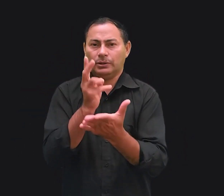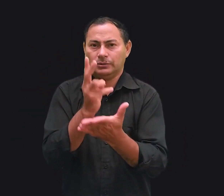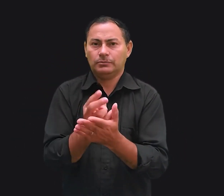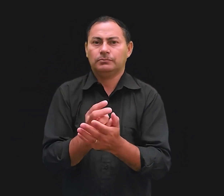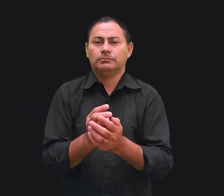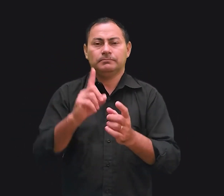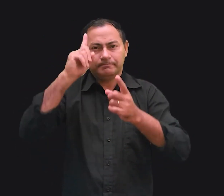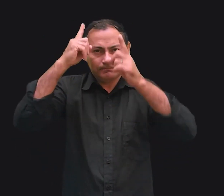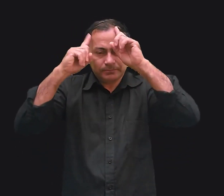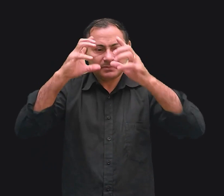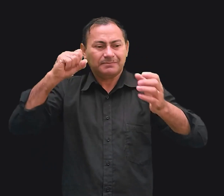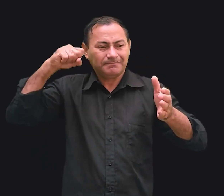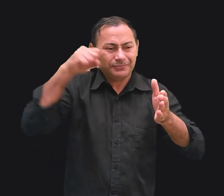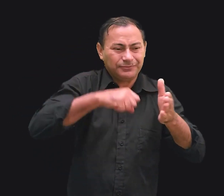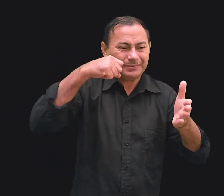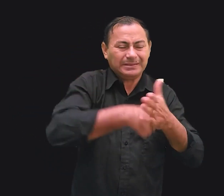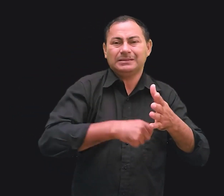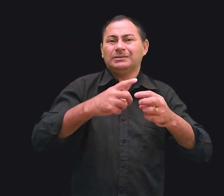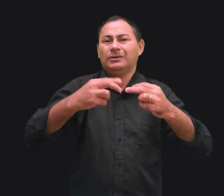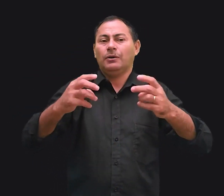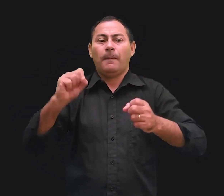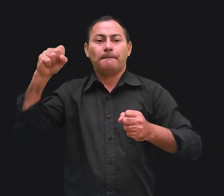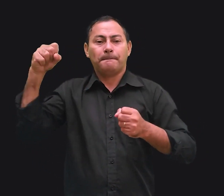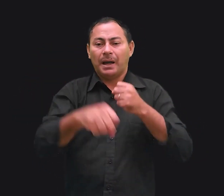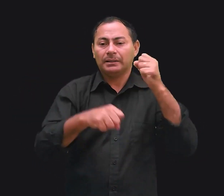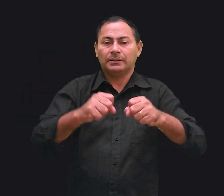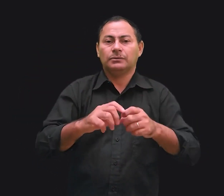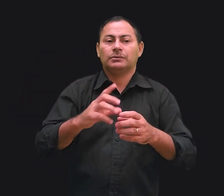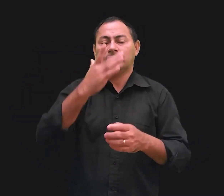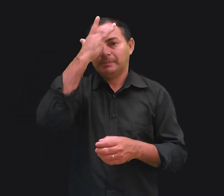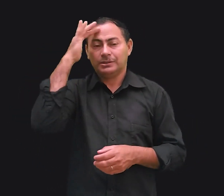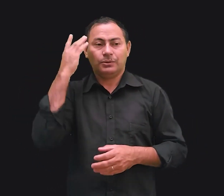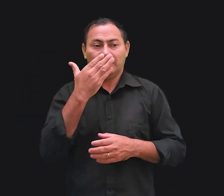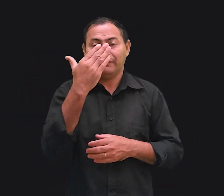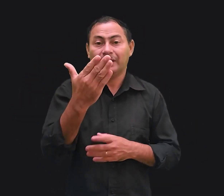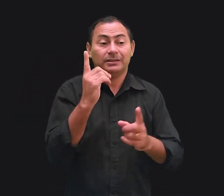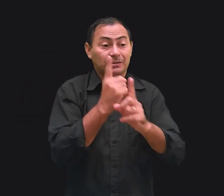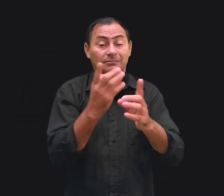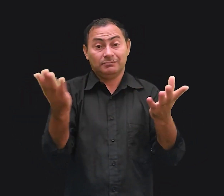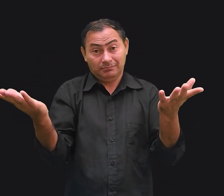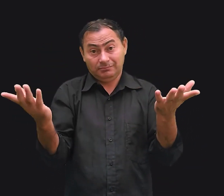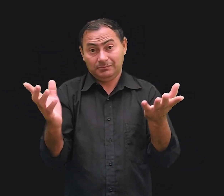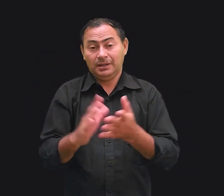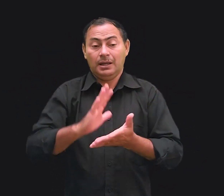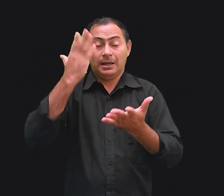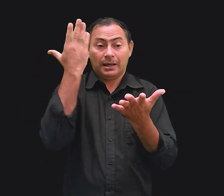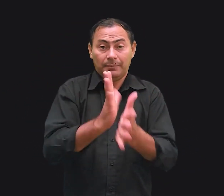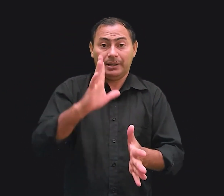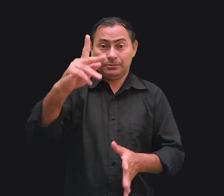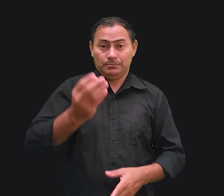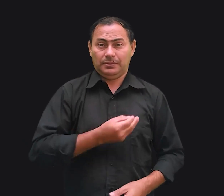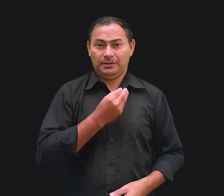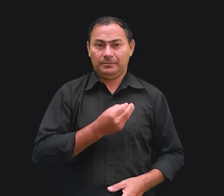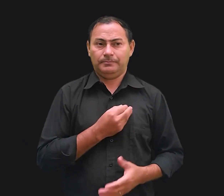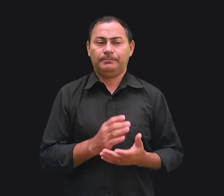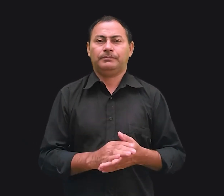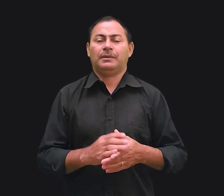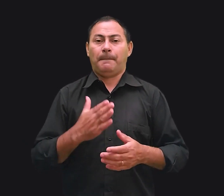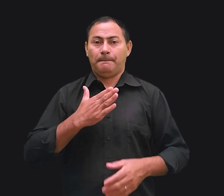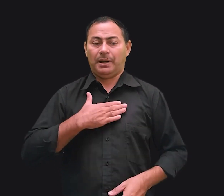vai continuar arrebentando rádios por aí ou batendo nos abéus que encontrar pela frente, e isso vai destruir você.